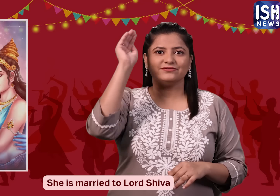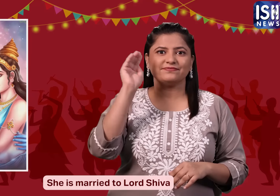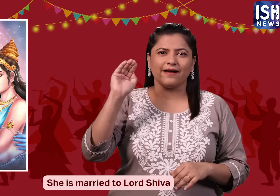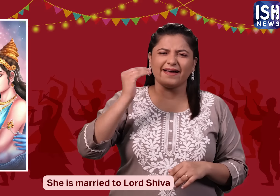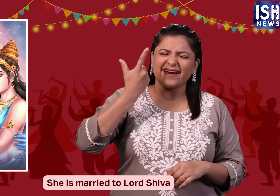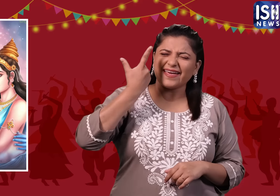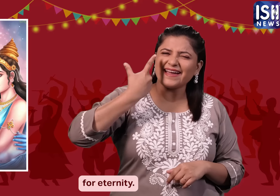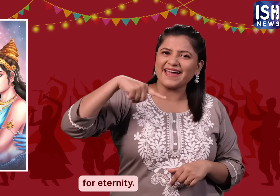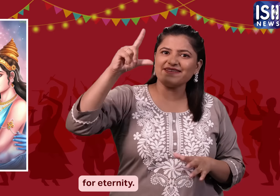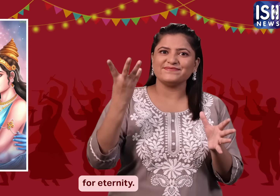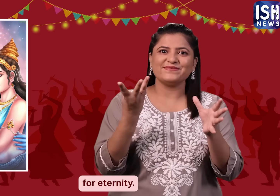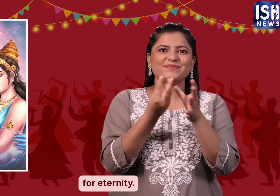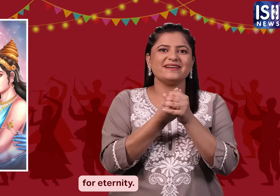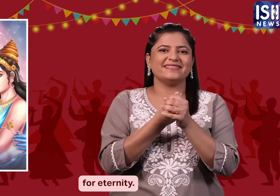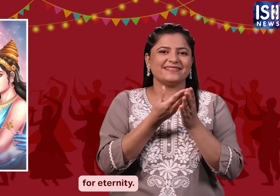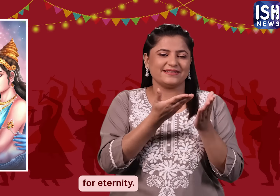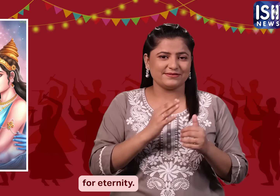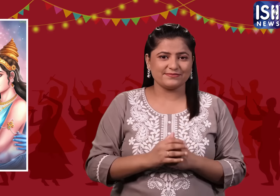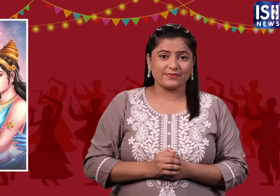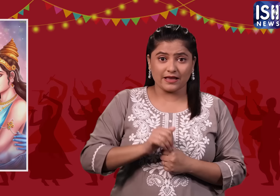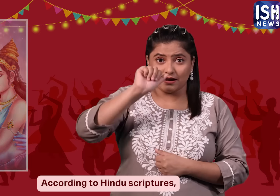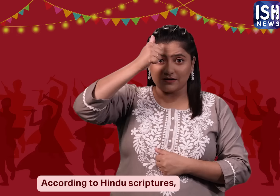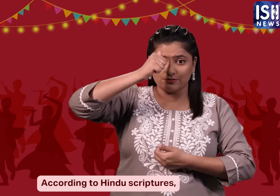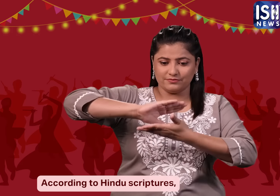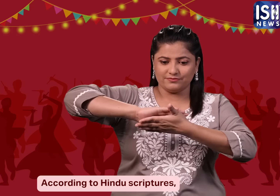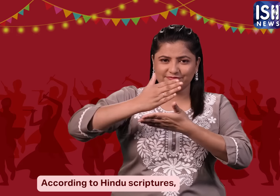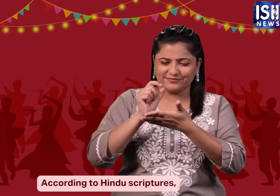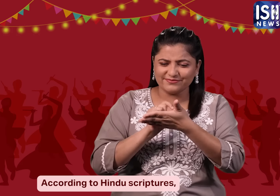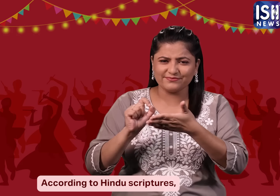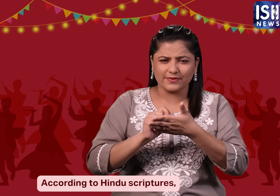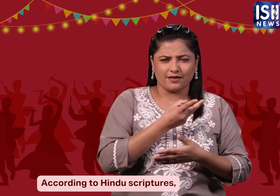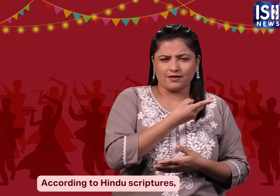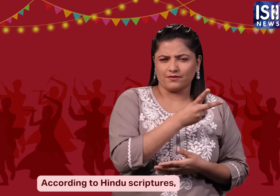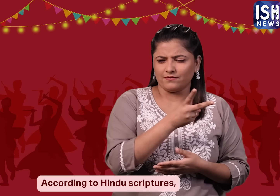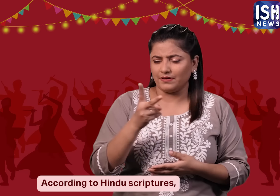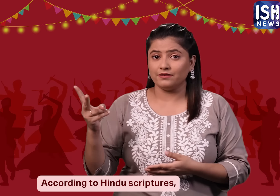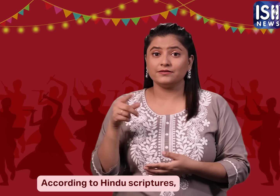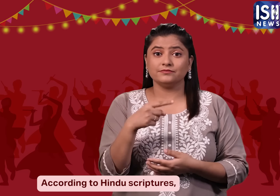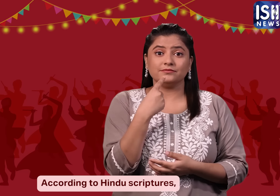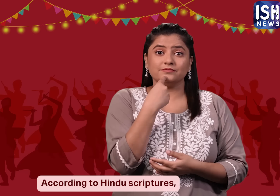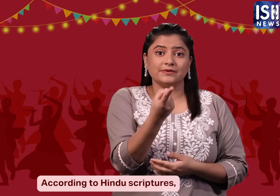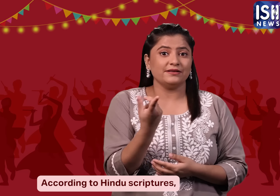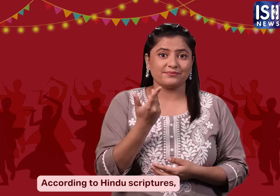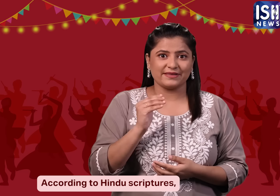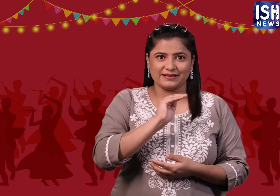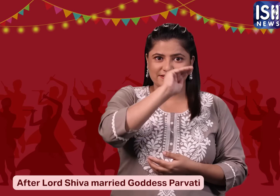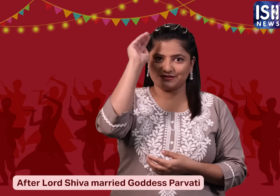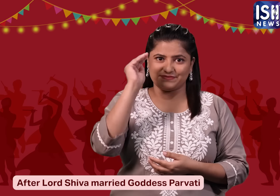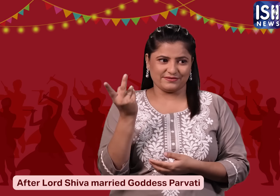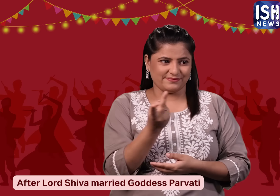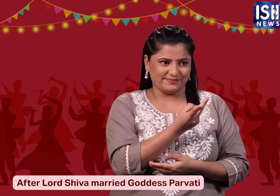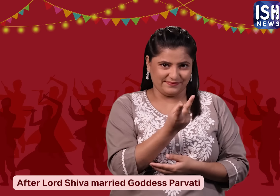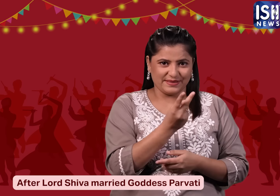से हमेशा के लिए हो गया है। हिंदू धर्म ग्रंथों के अनुसार भगवान शिव ने